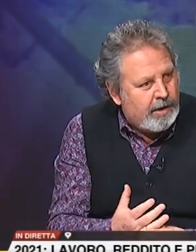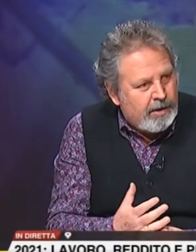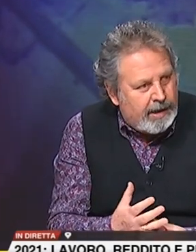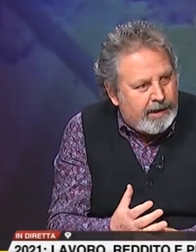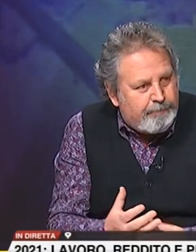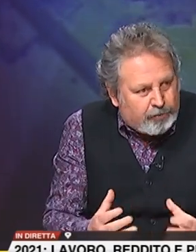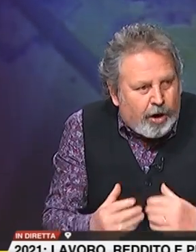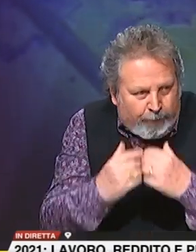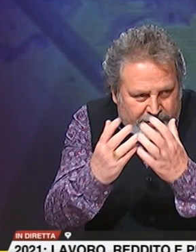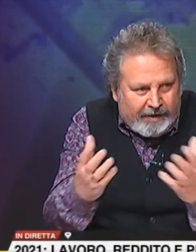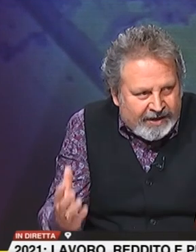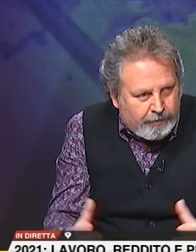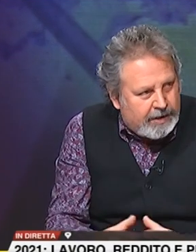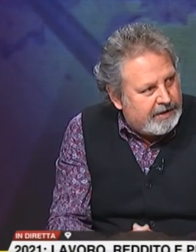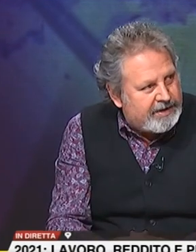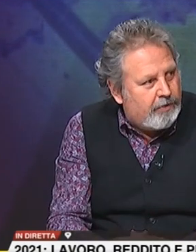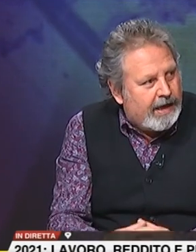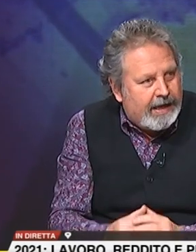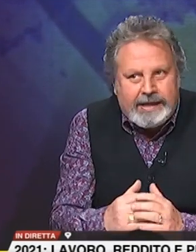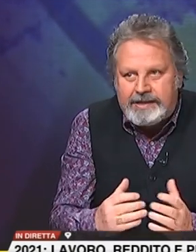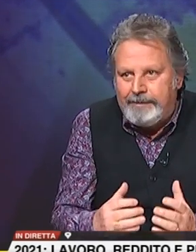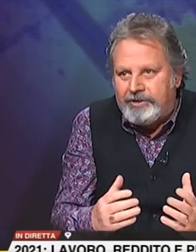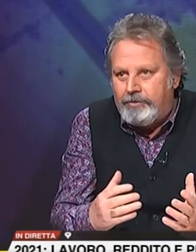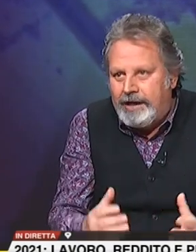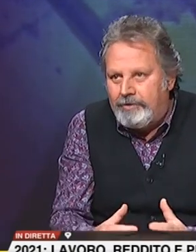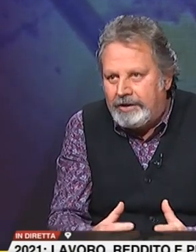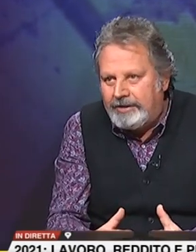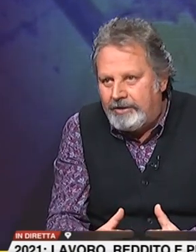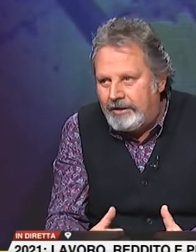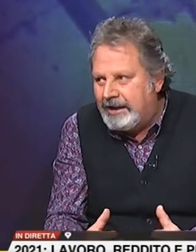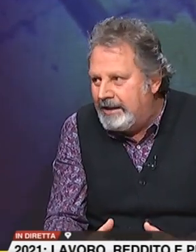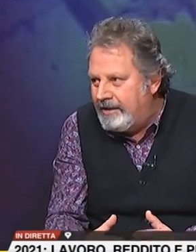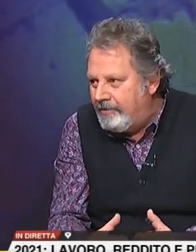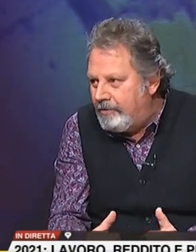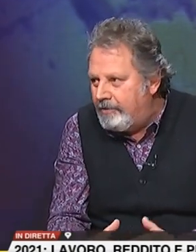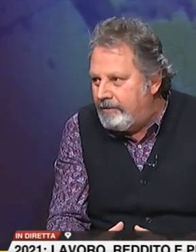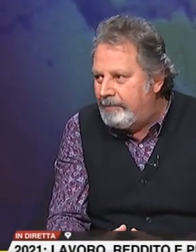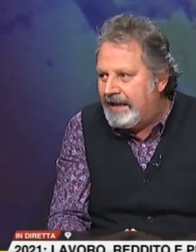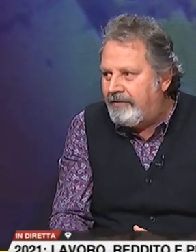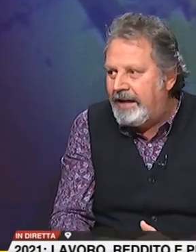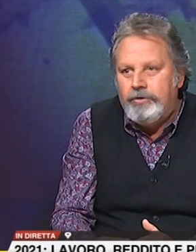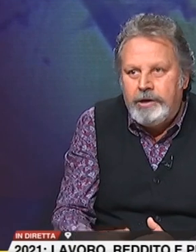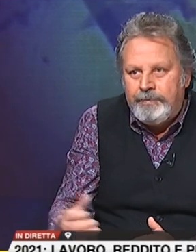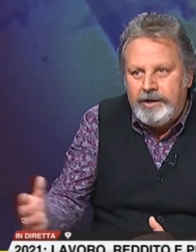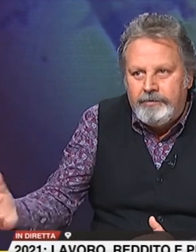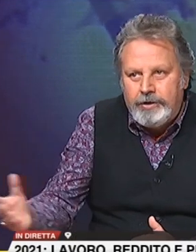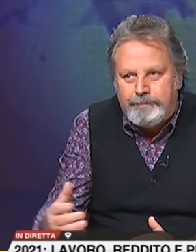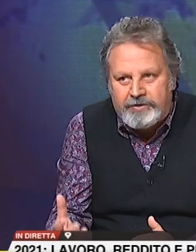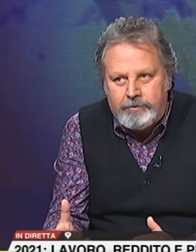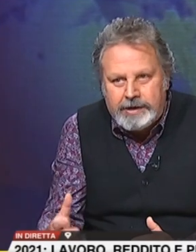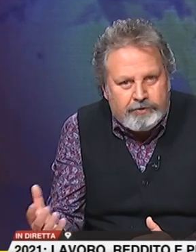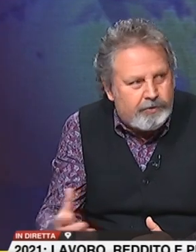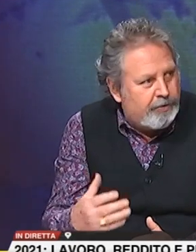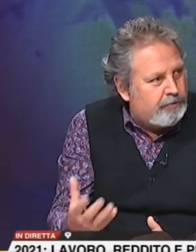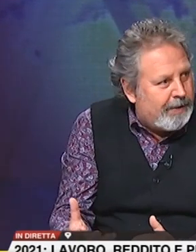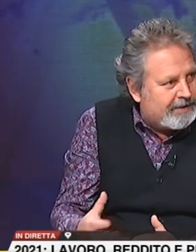mano. Purtroppo si va verso quella direzione, e anche se le persone hanno 80-90 anni devono imparare a farlo. Io vedo